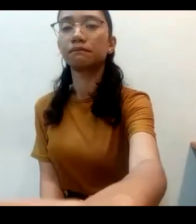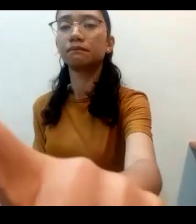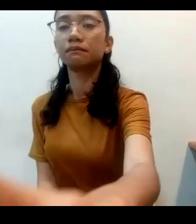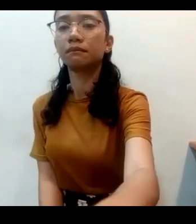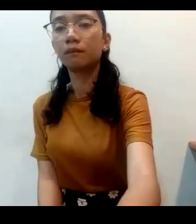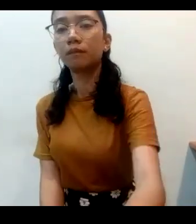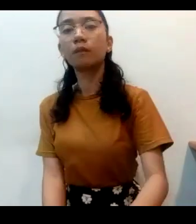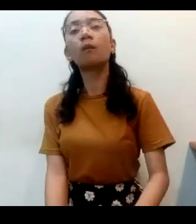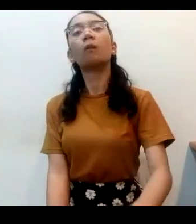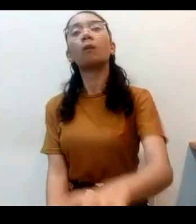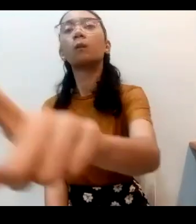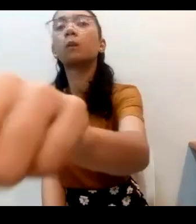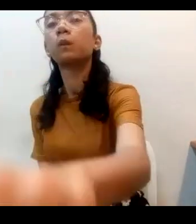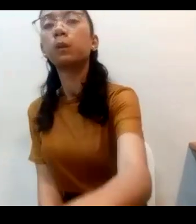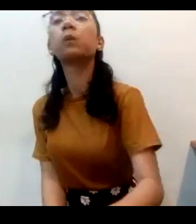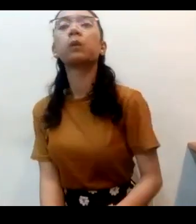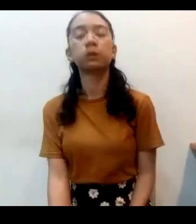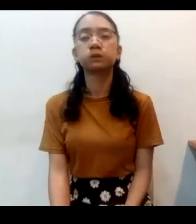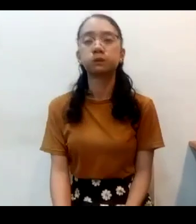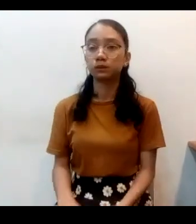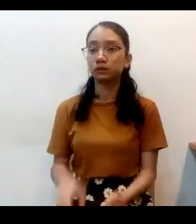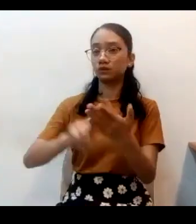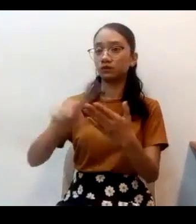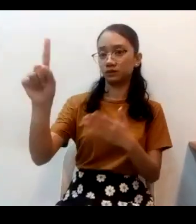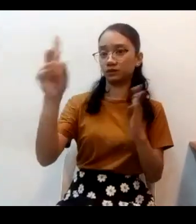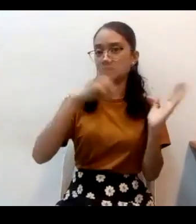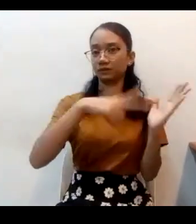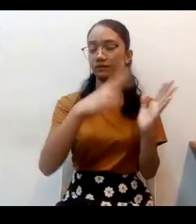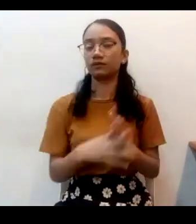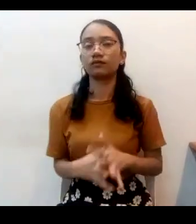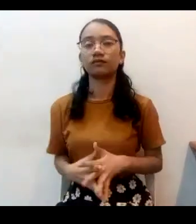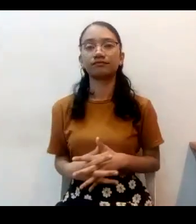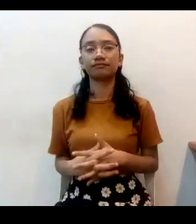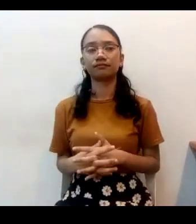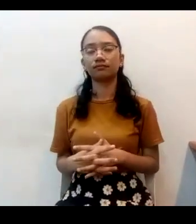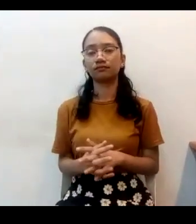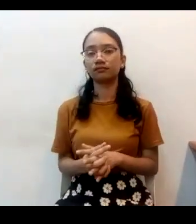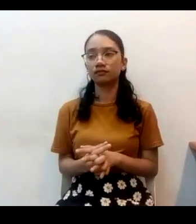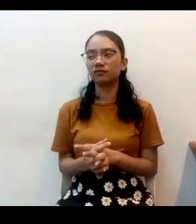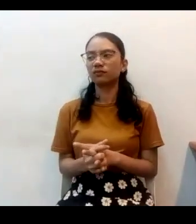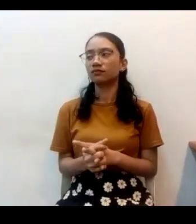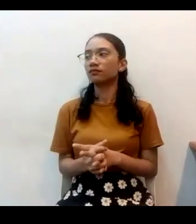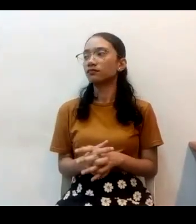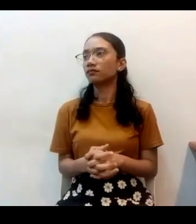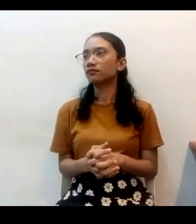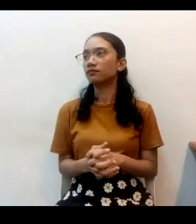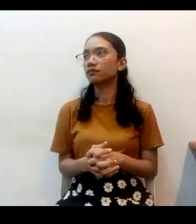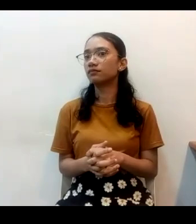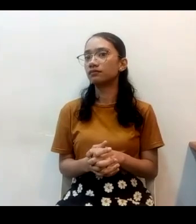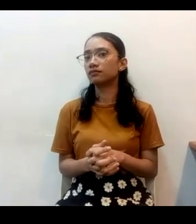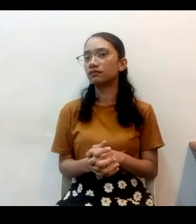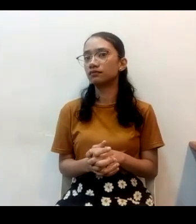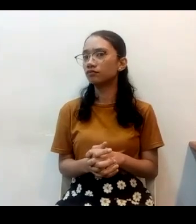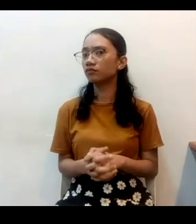those days. Kaya po sa talatang unang sabi, at ang salita ng Panginoon ay bihira noong mga araw na iyon. Why? His eyes